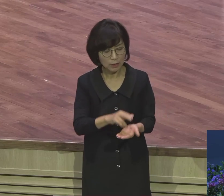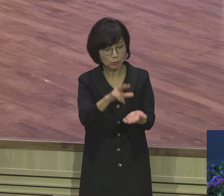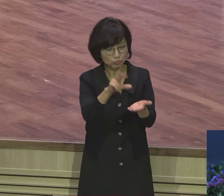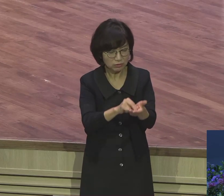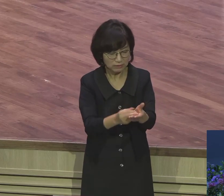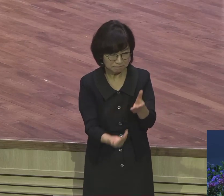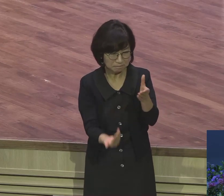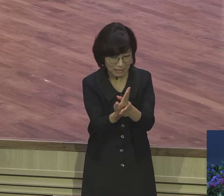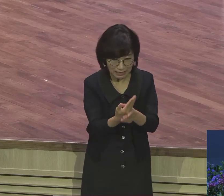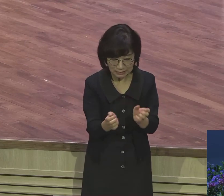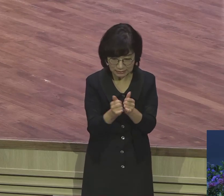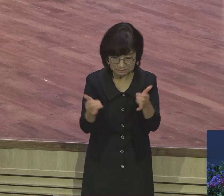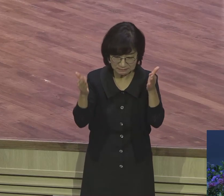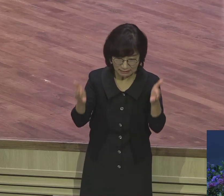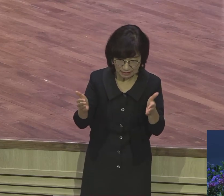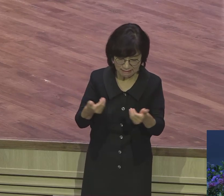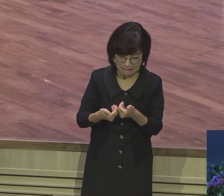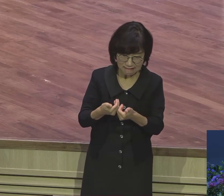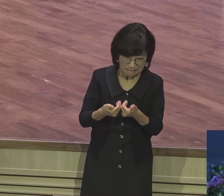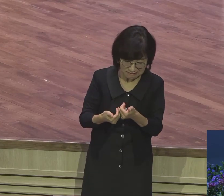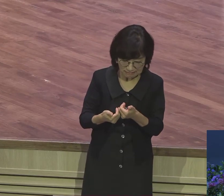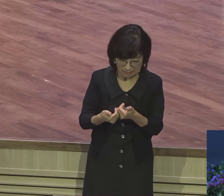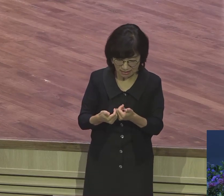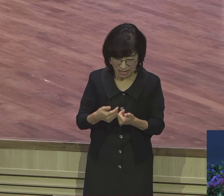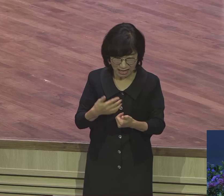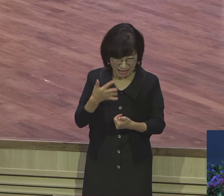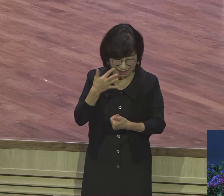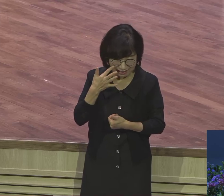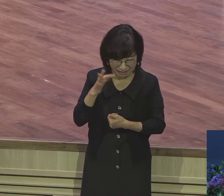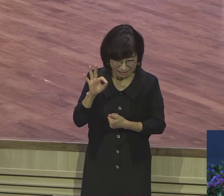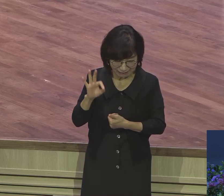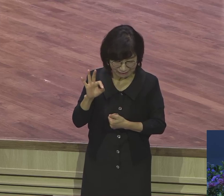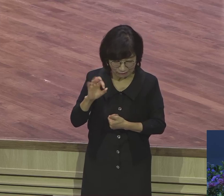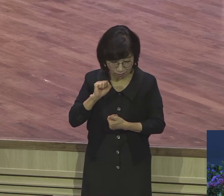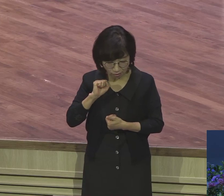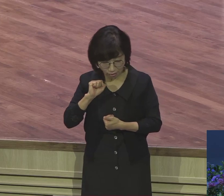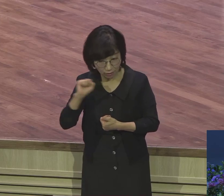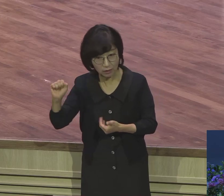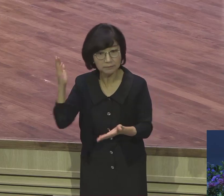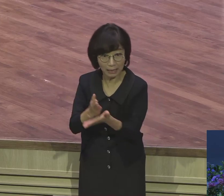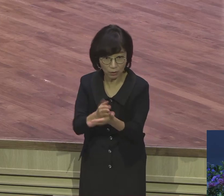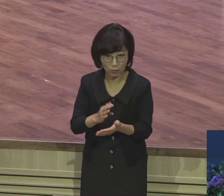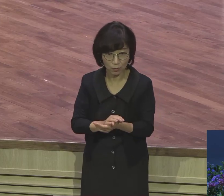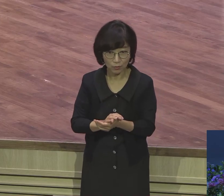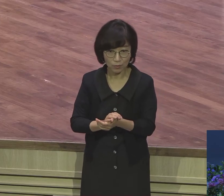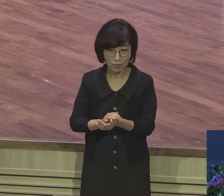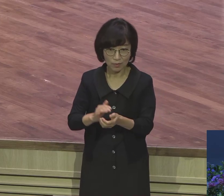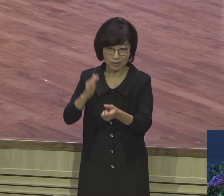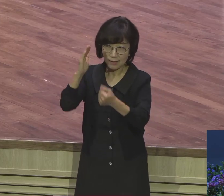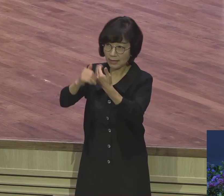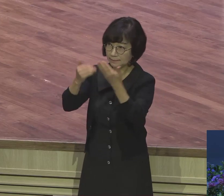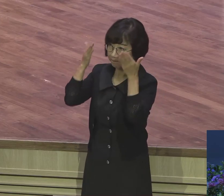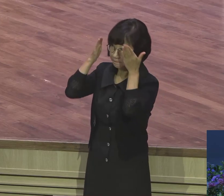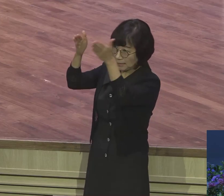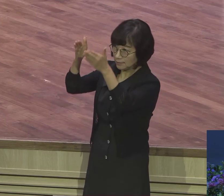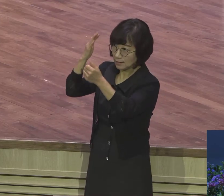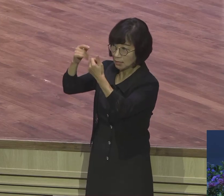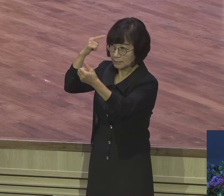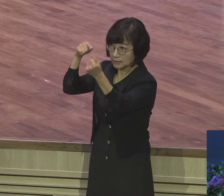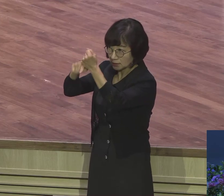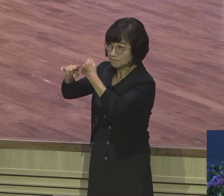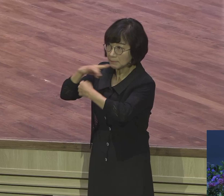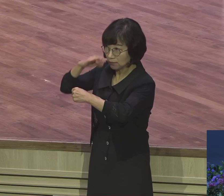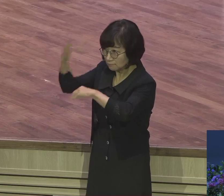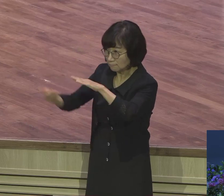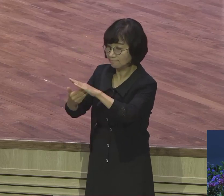사람과의 관계 속에서 선혼에 매이지 말고 오직 여와의 뜻만이 이루어진다. 이걸